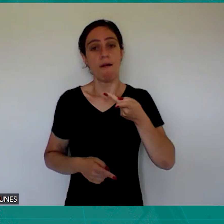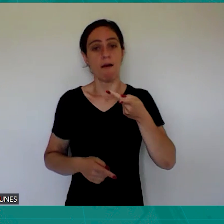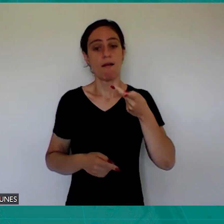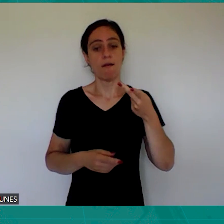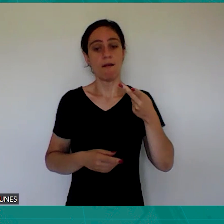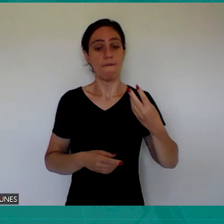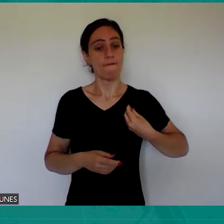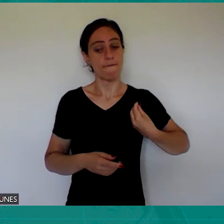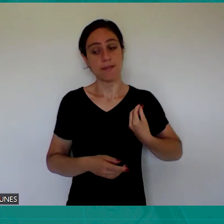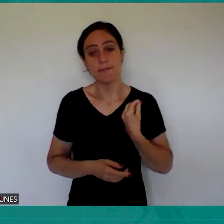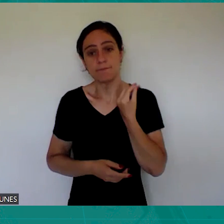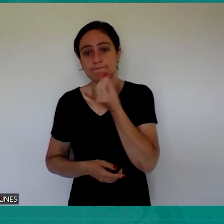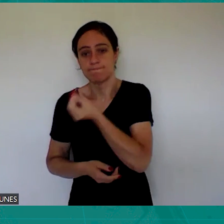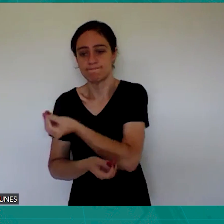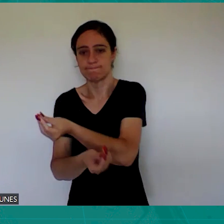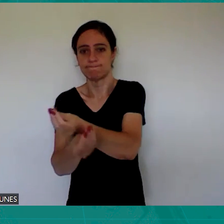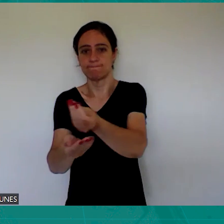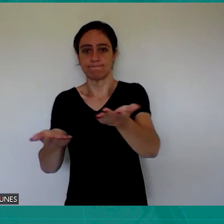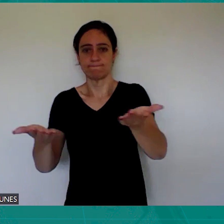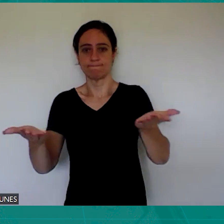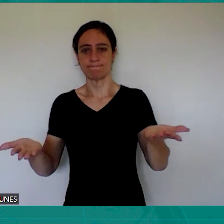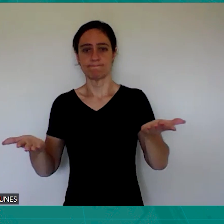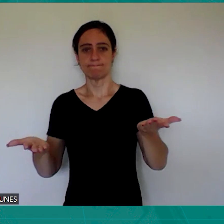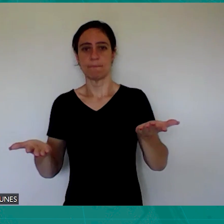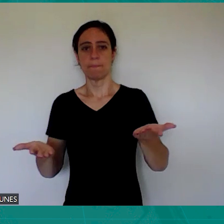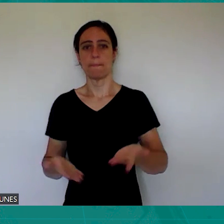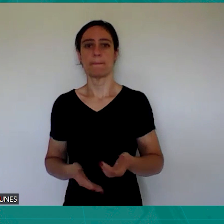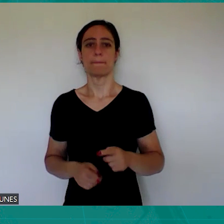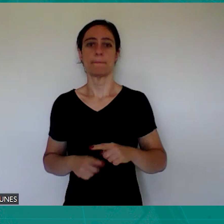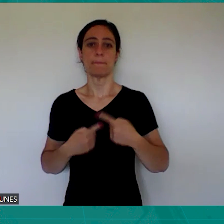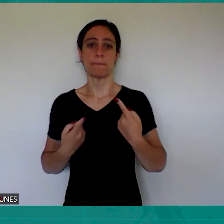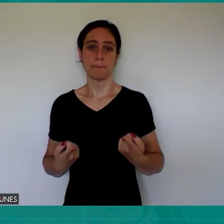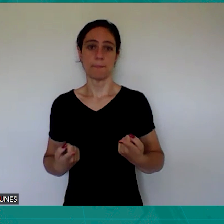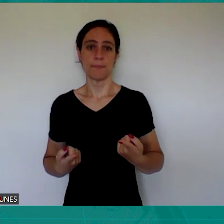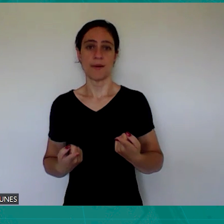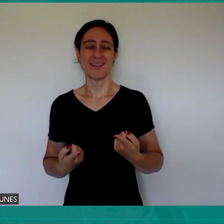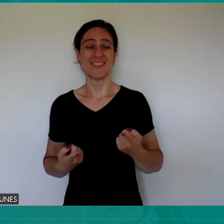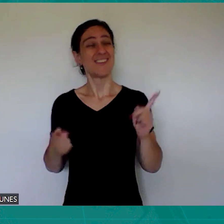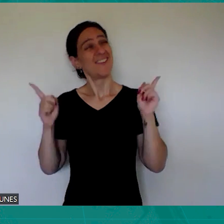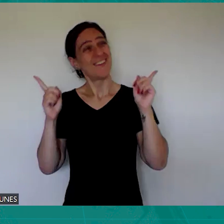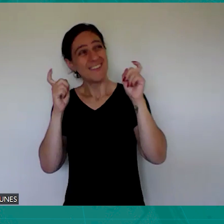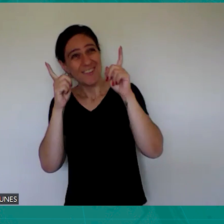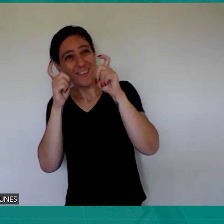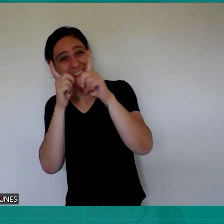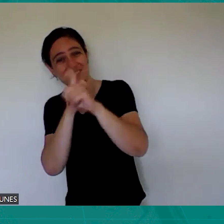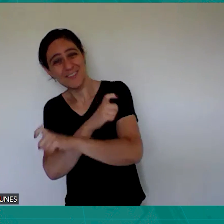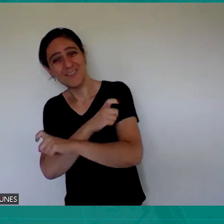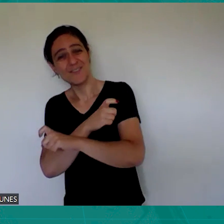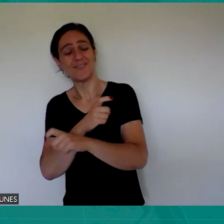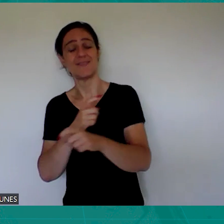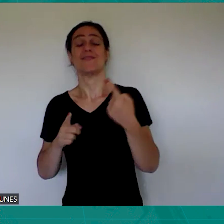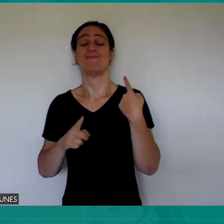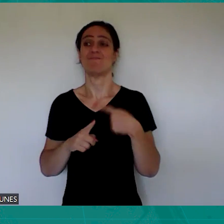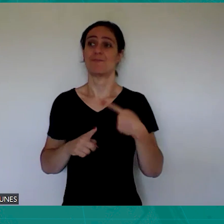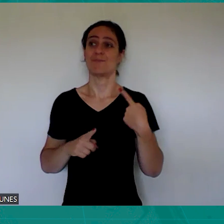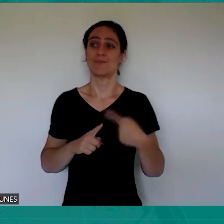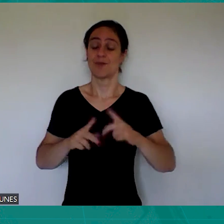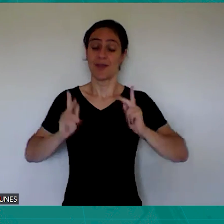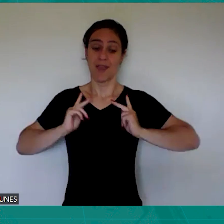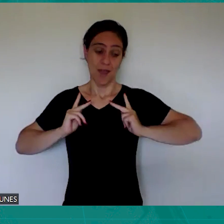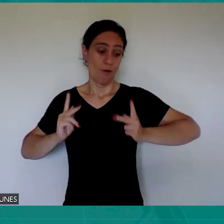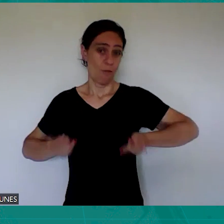isso. Só que há uma grande dificuldade para os homens entenderem